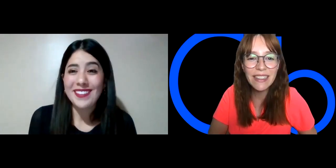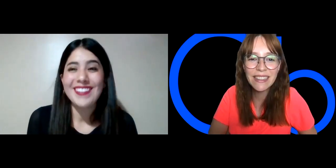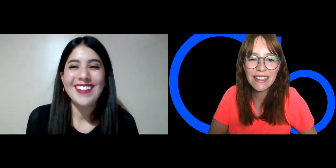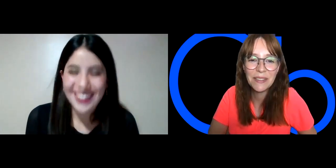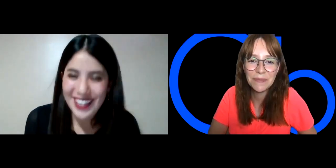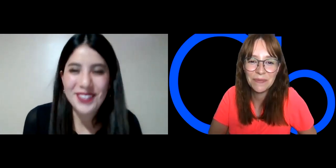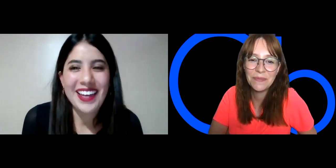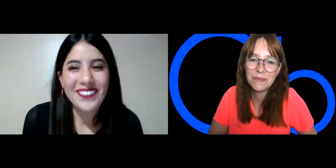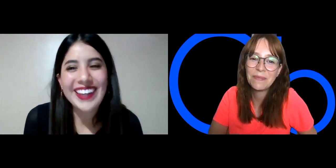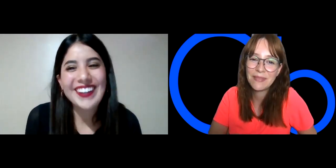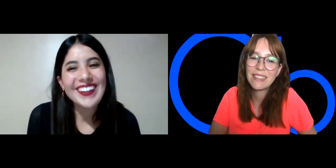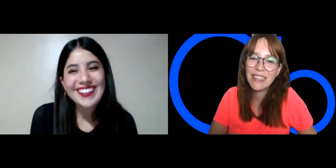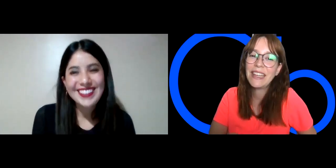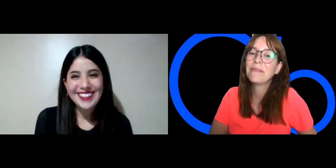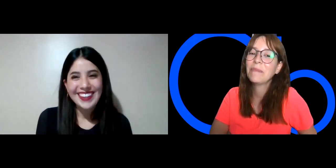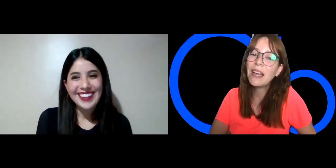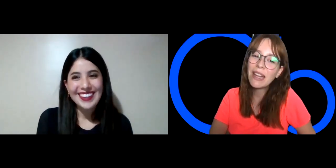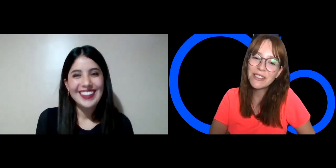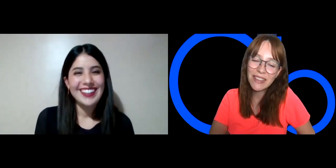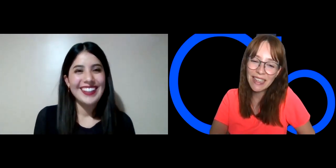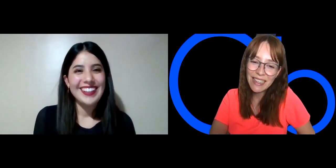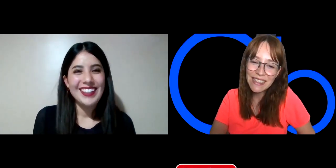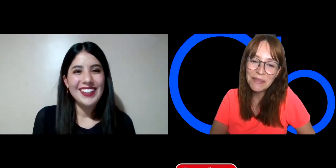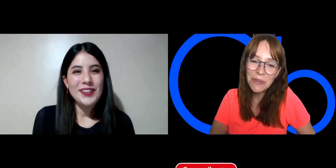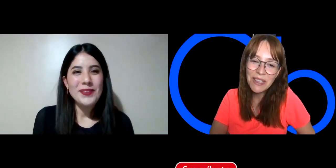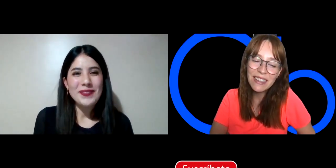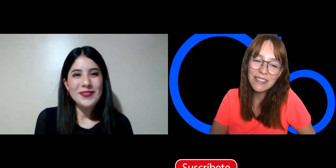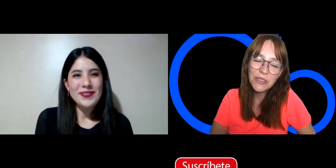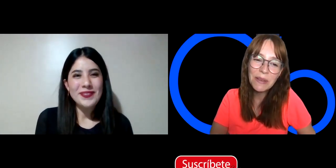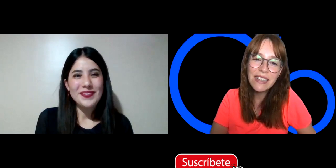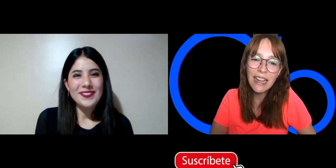¿verdad? Sí, Ciudad de México. Ok, un abrazote. Que estén muy